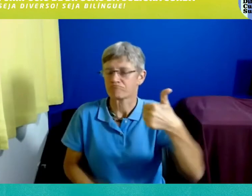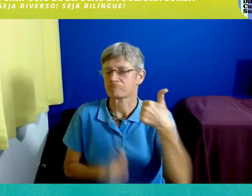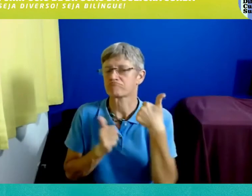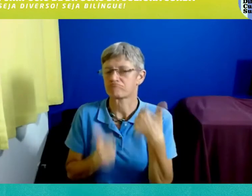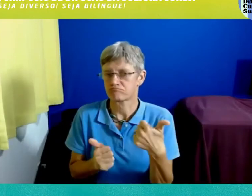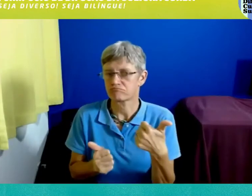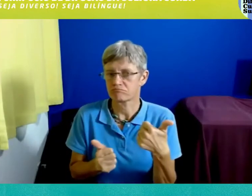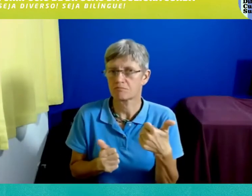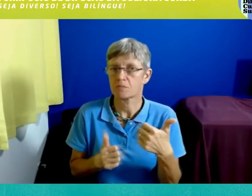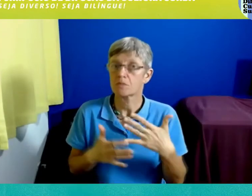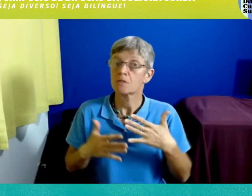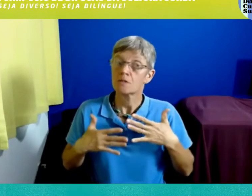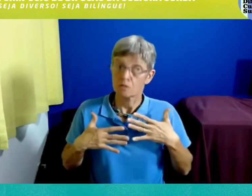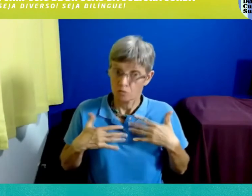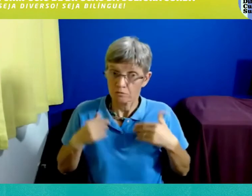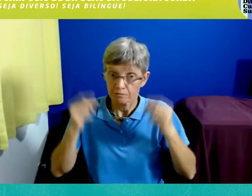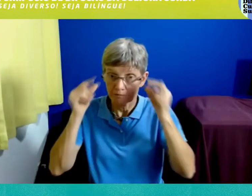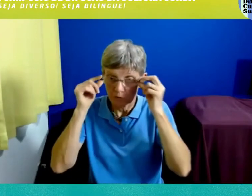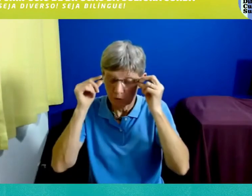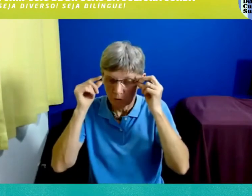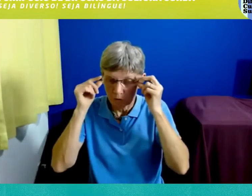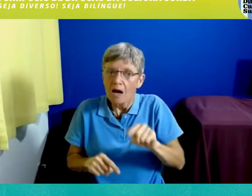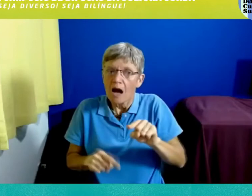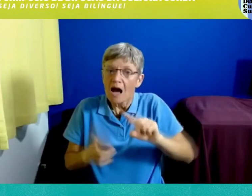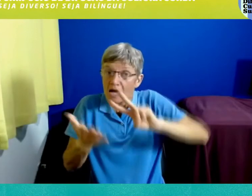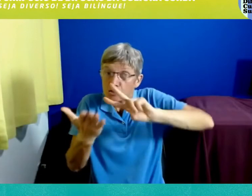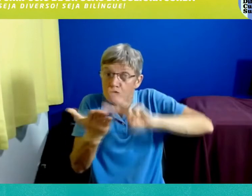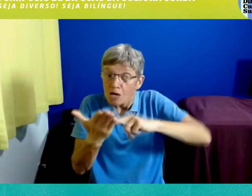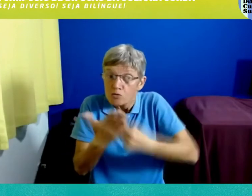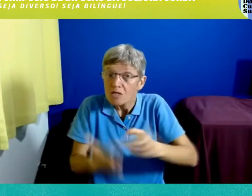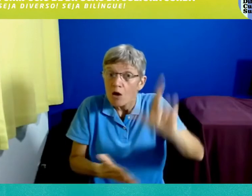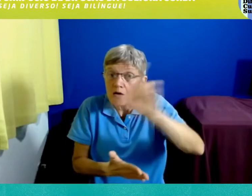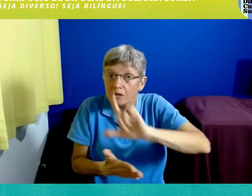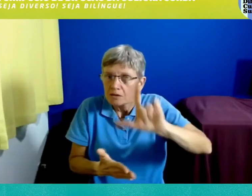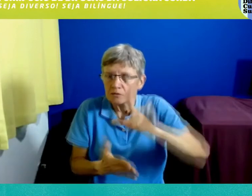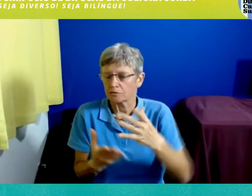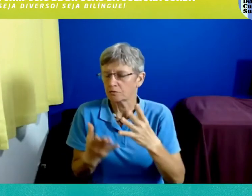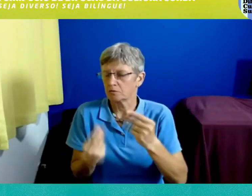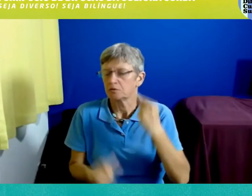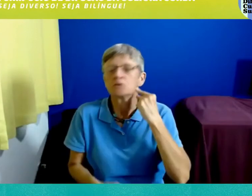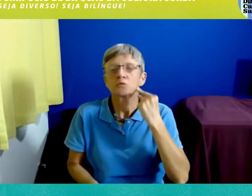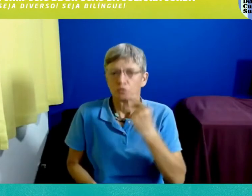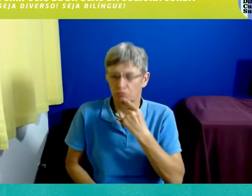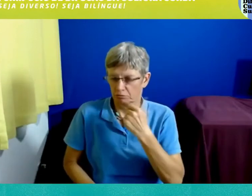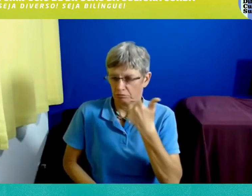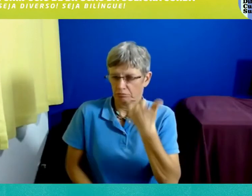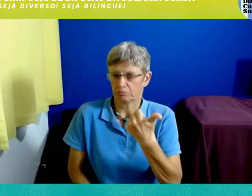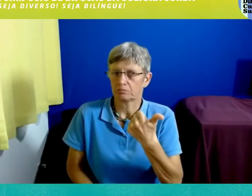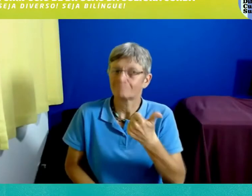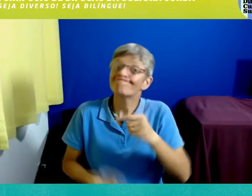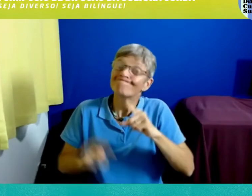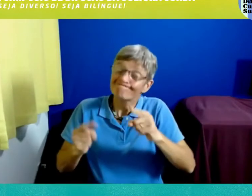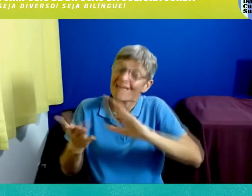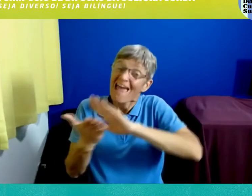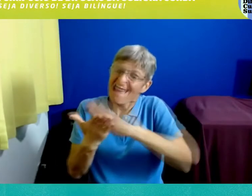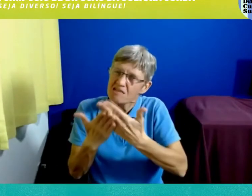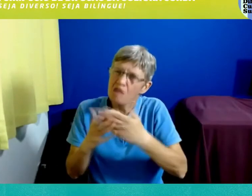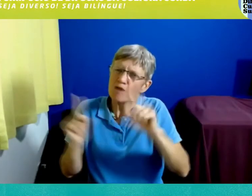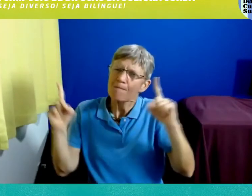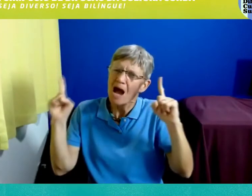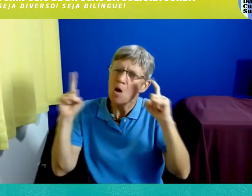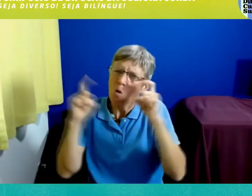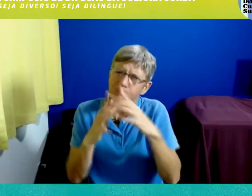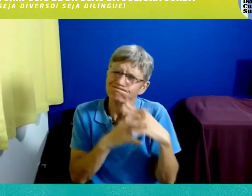para no L2, talvez ele não é tão fluente, mas na Libras ele é. Então, existem muitos tradutores de literatura que são surdos,